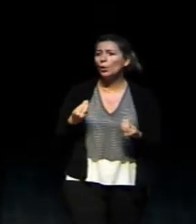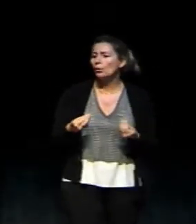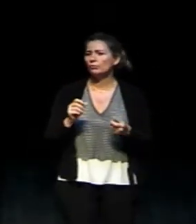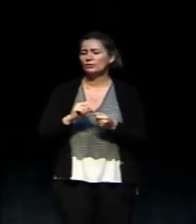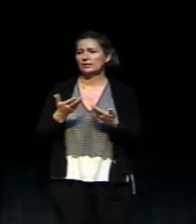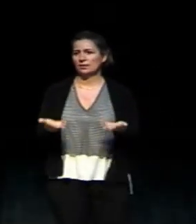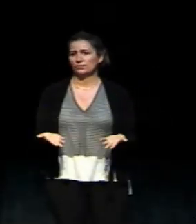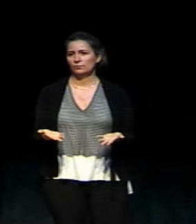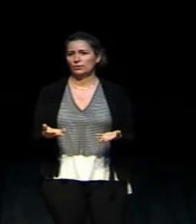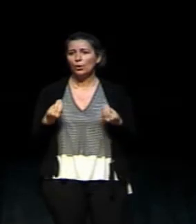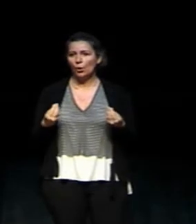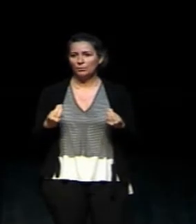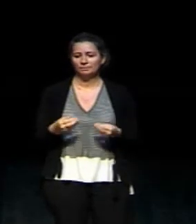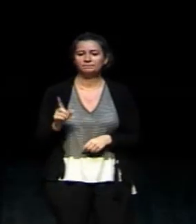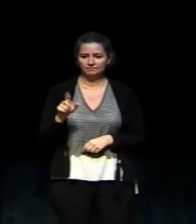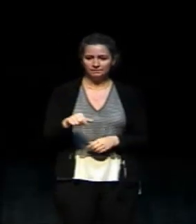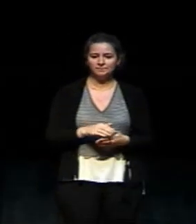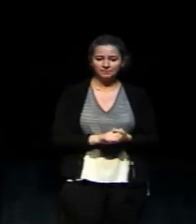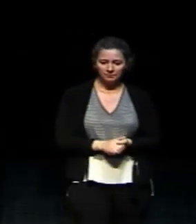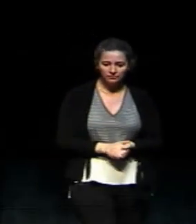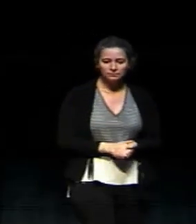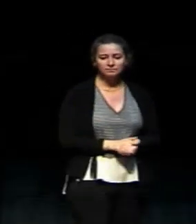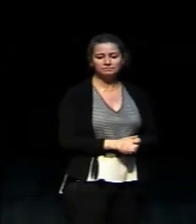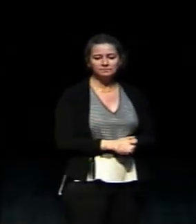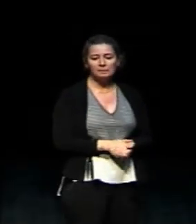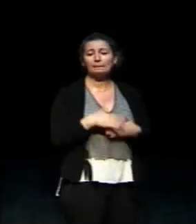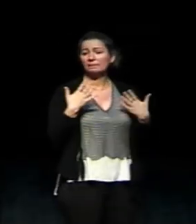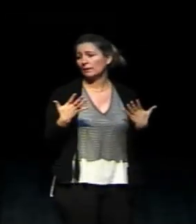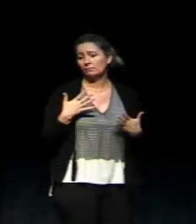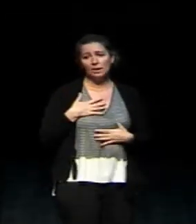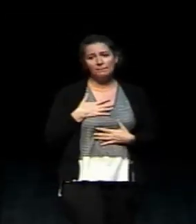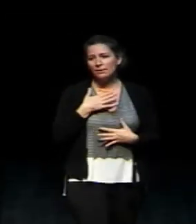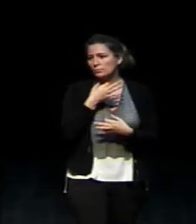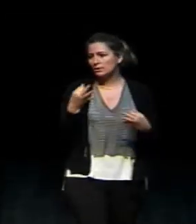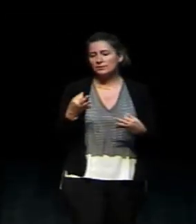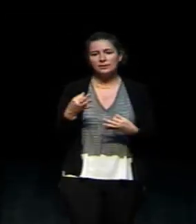do maior para o menor. E como fazer o ensino de línguas baseado nessa perspectiva do bottom-up?